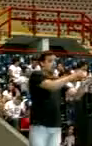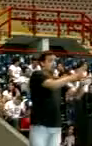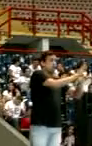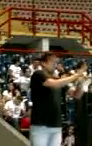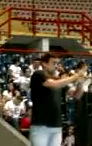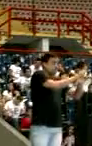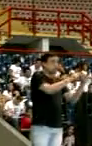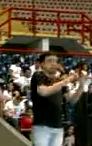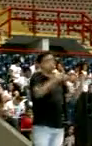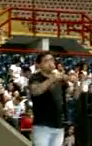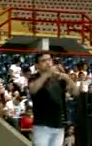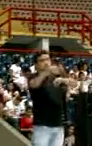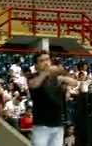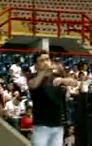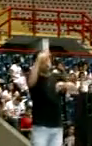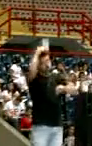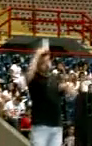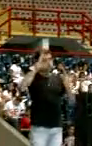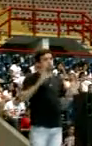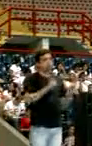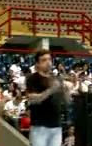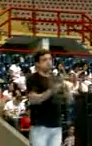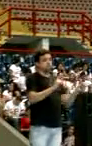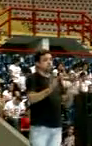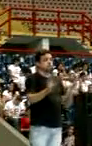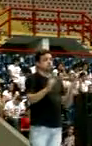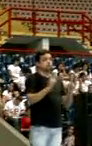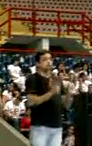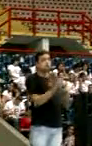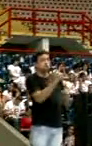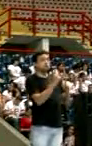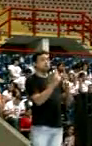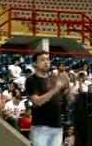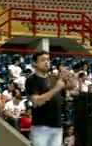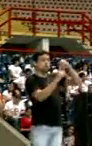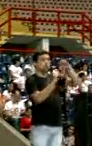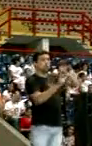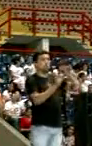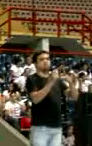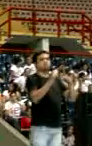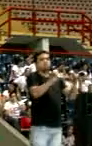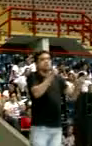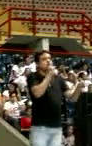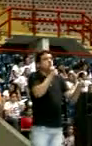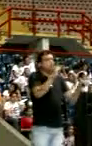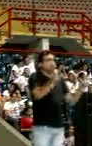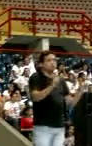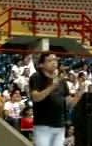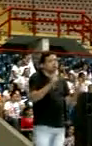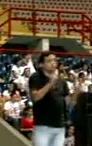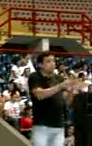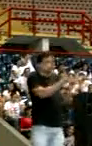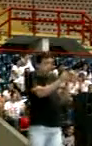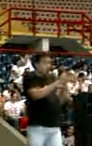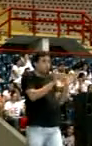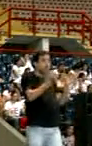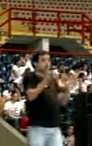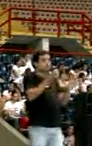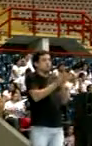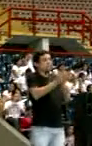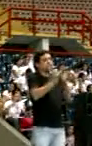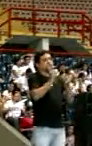burguês, ou vai trabalhar para o rei. A única coisa que muda, não muda nada. Tá? O pobre só vai ficar,